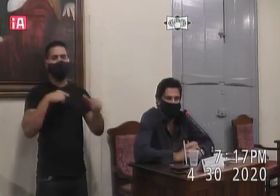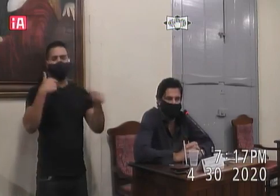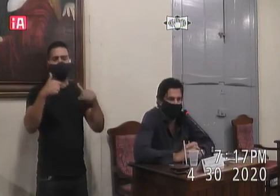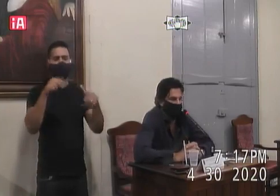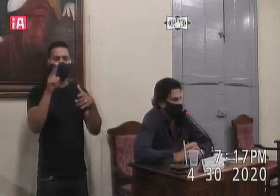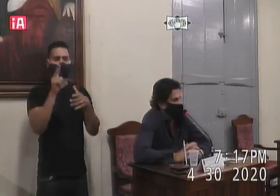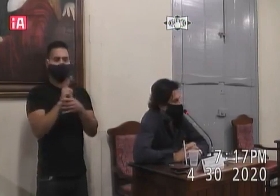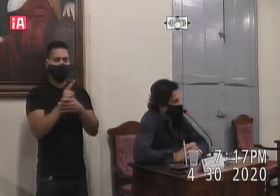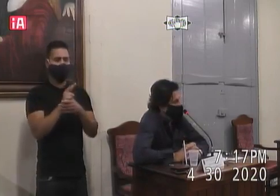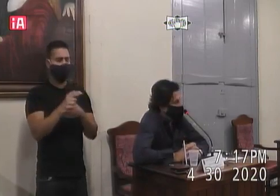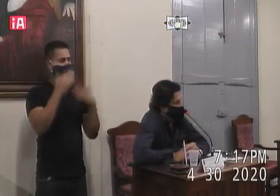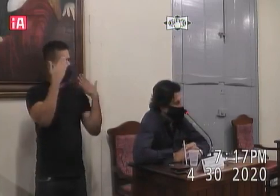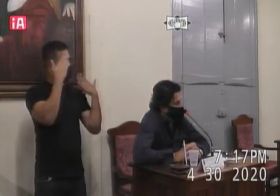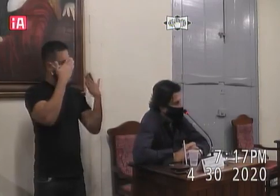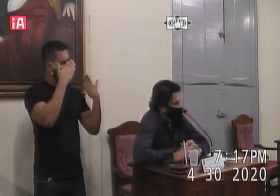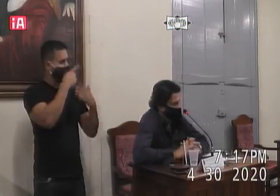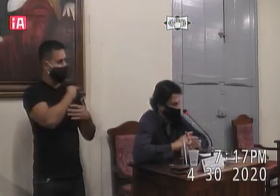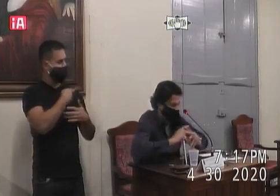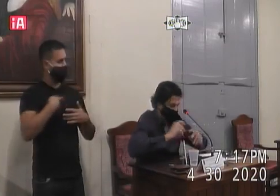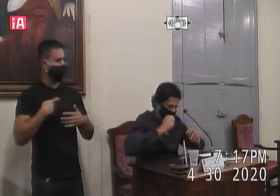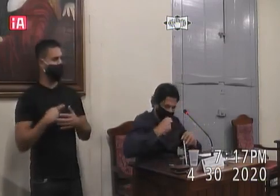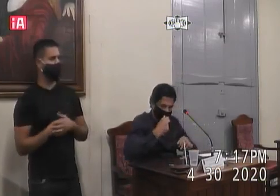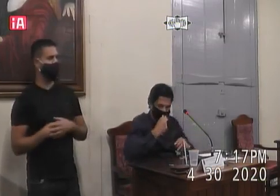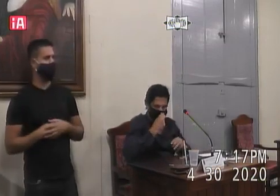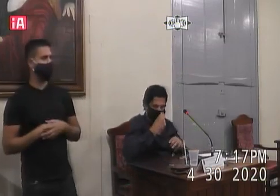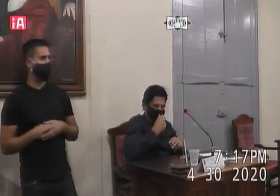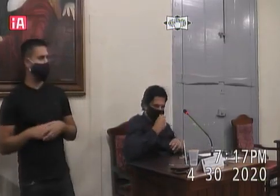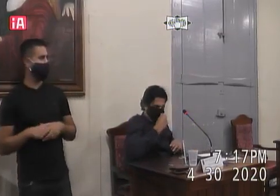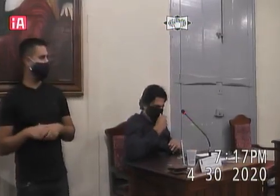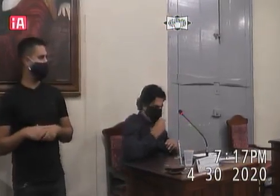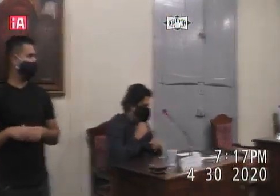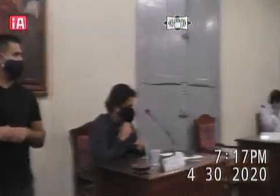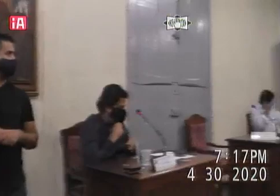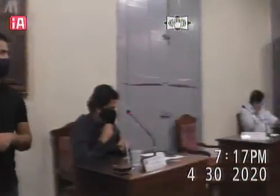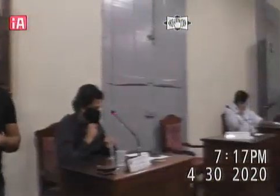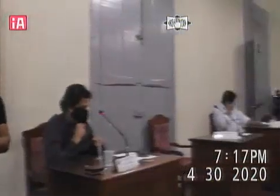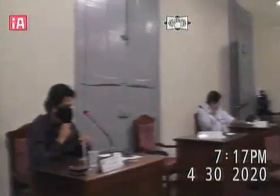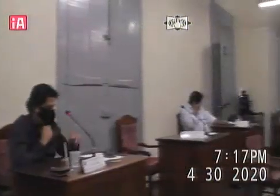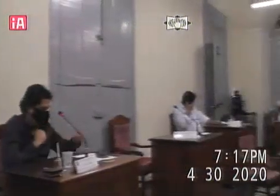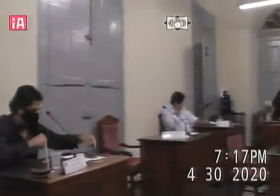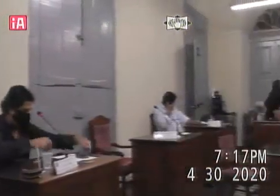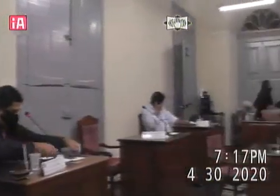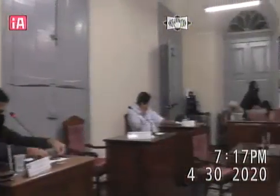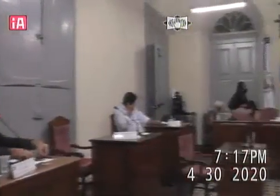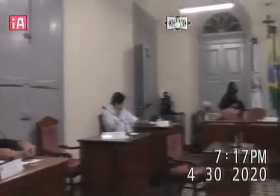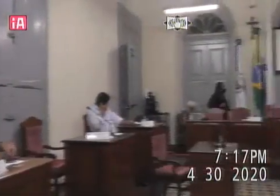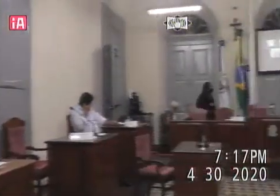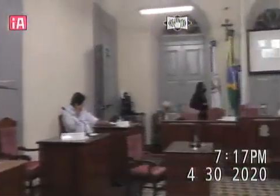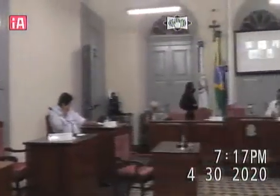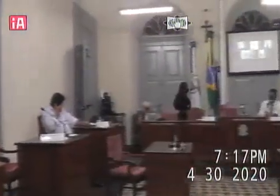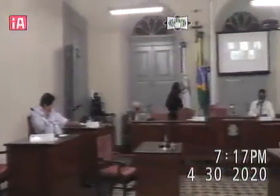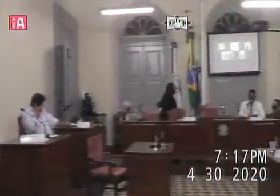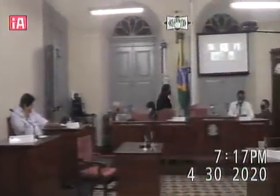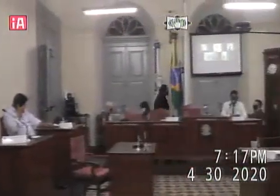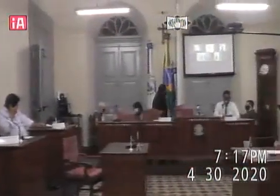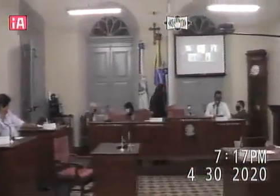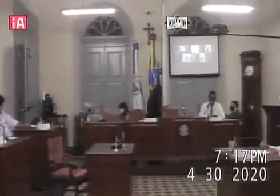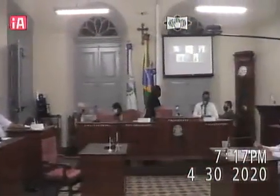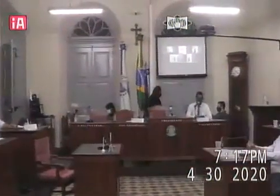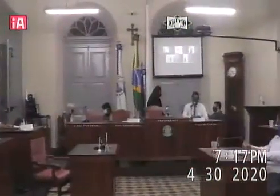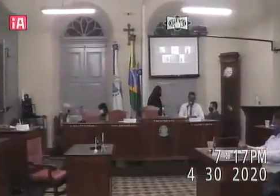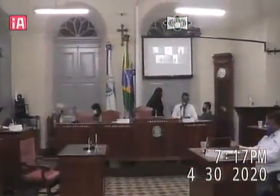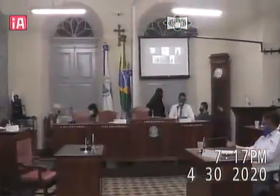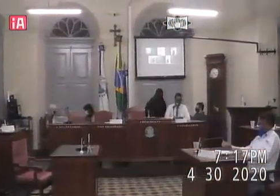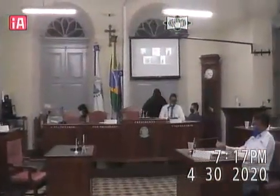nossos prestadores de serviço. Muito obrigado, presidente. Próximo vereador, vereador Pedro Graça, por favor. A palavra